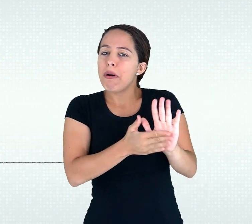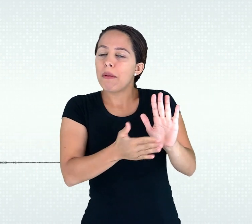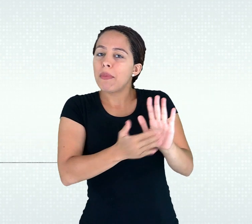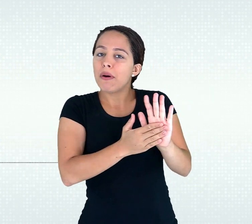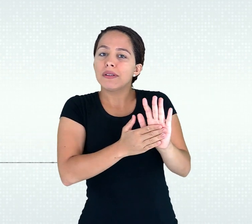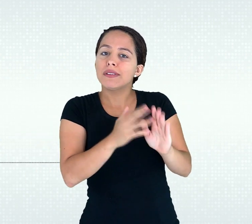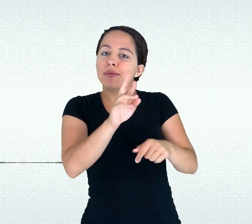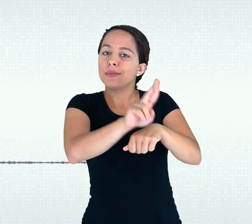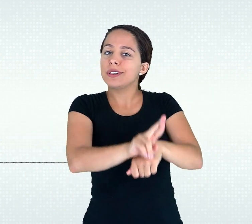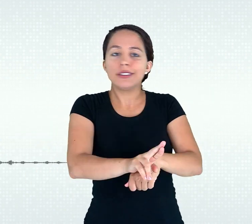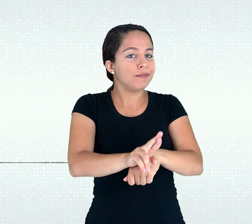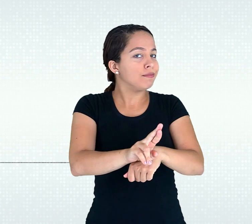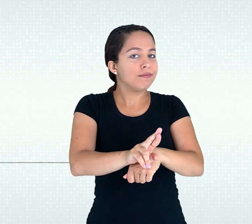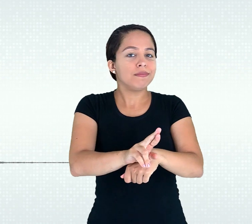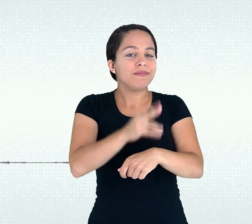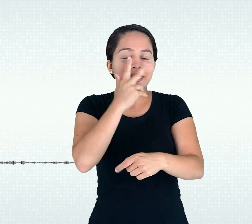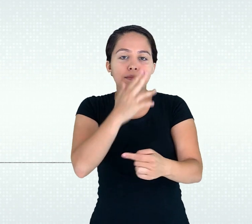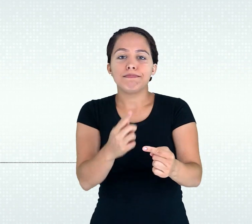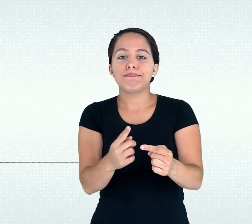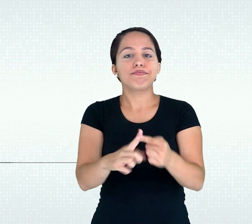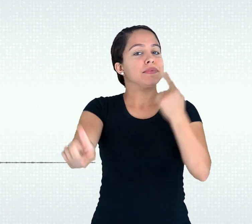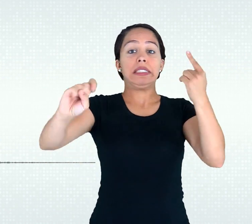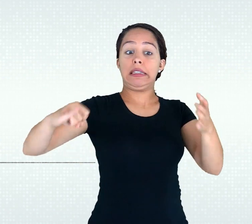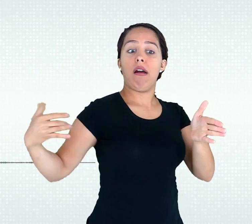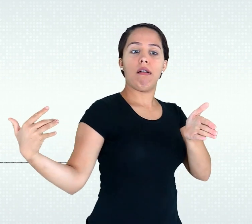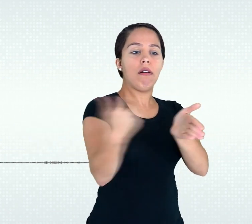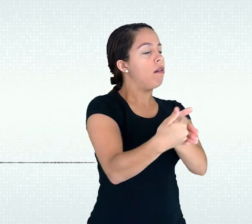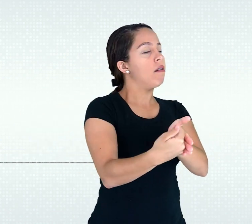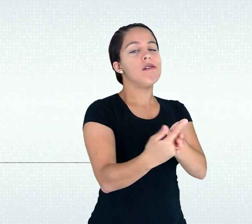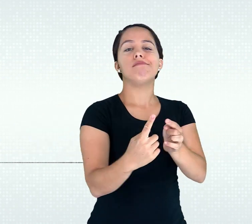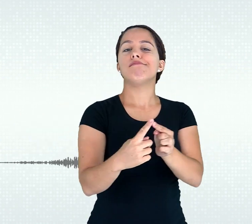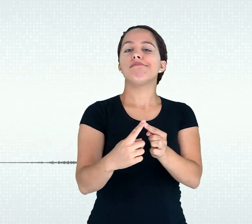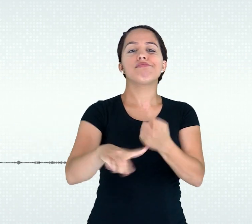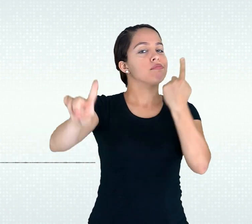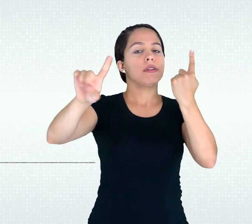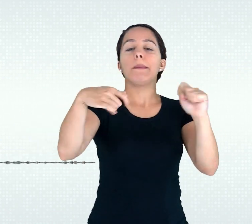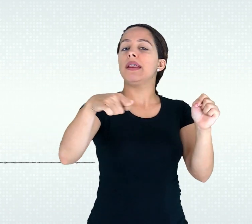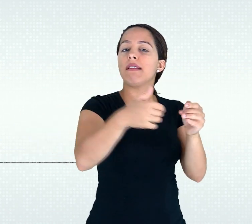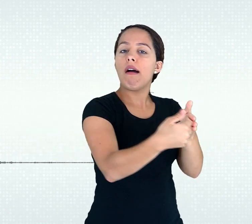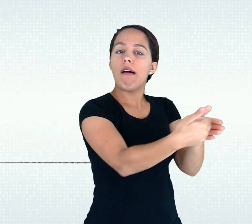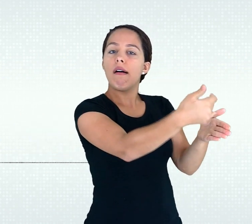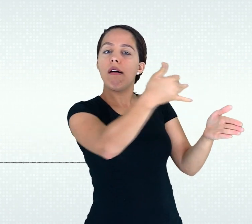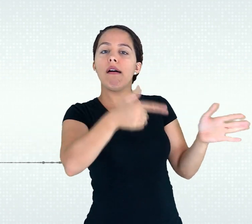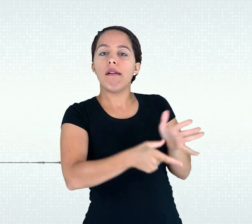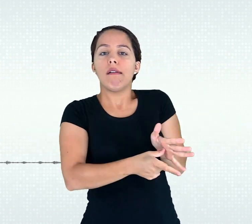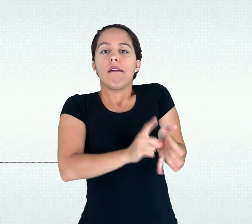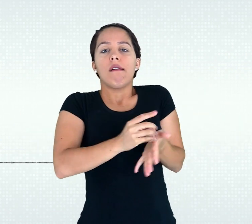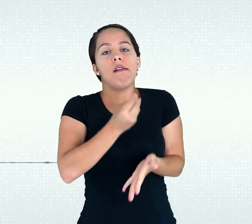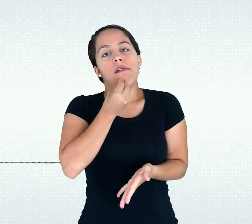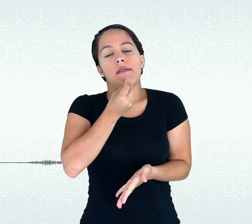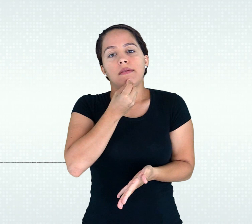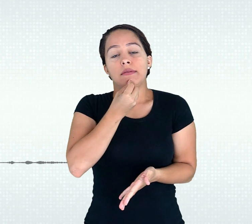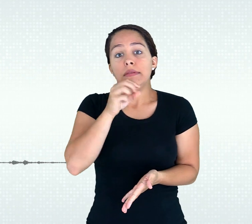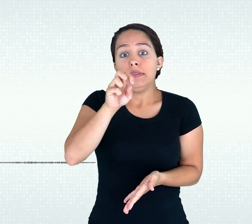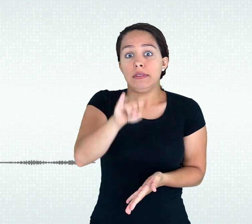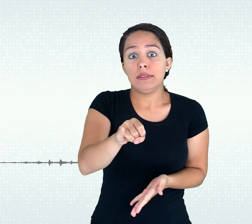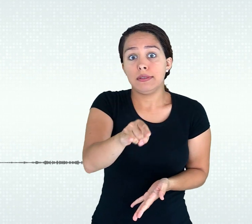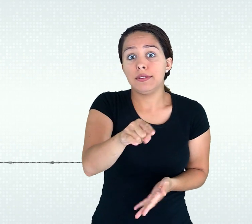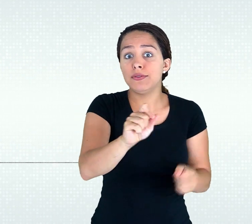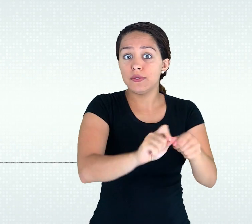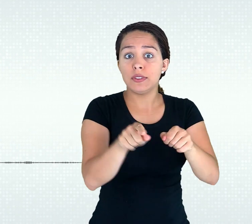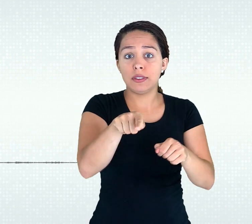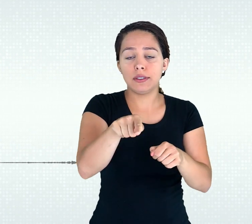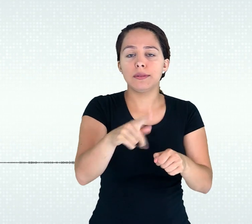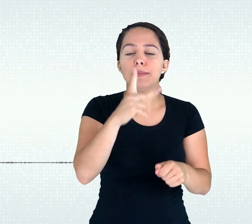velho dos propósitos da recuperação paralela acompanhamento contínuo de aprendizagem e faz uma infeliz